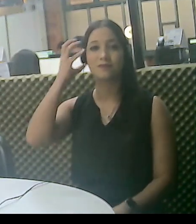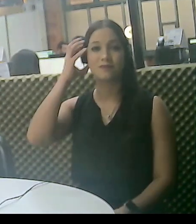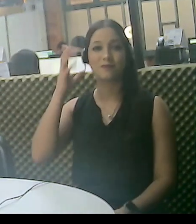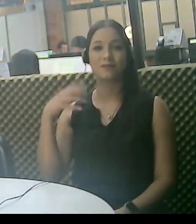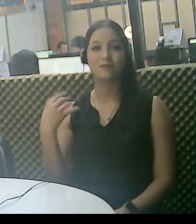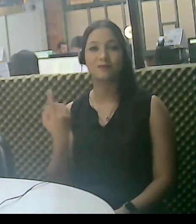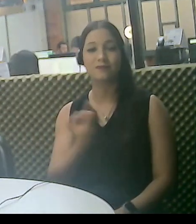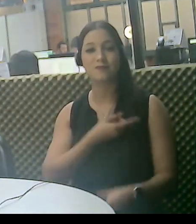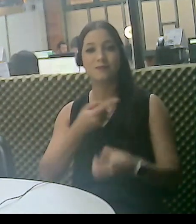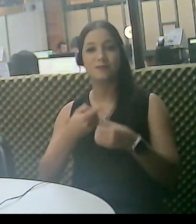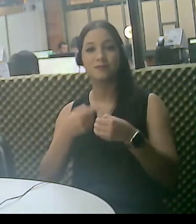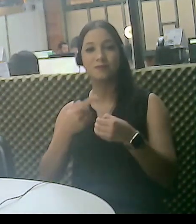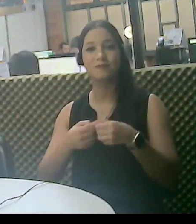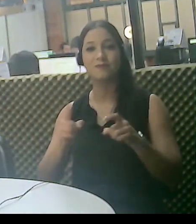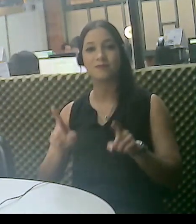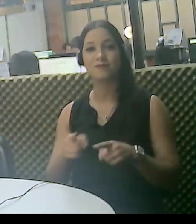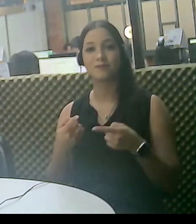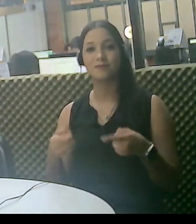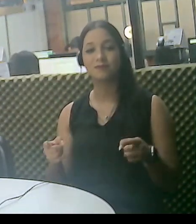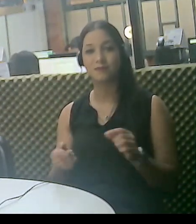Rádio Nossa Cidade.